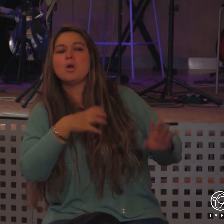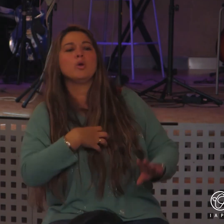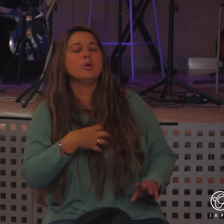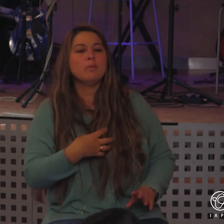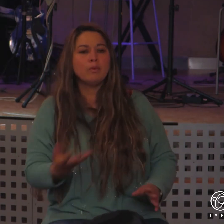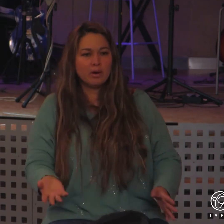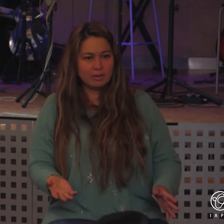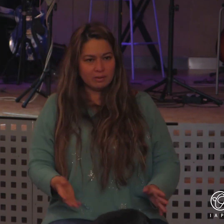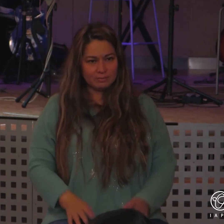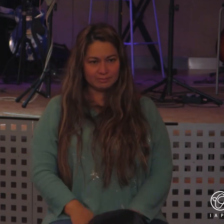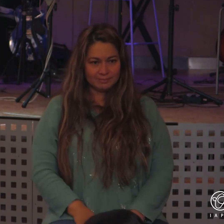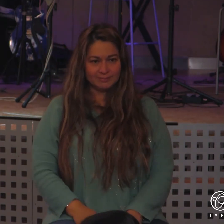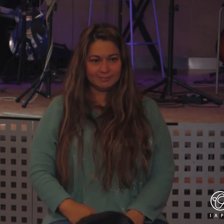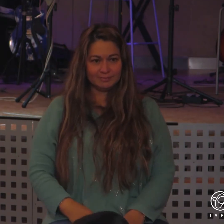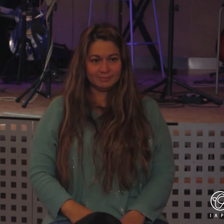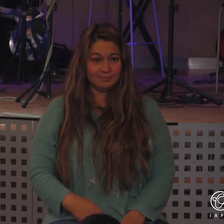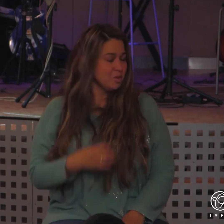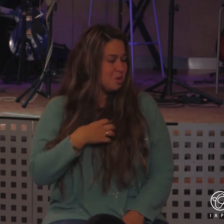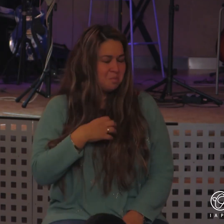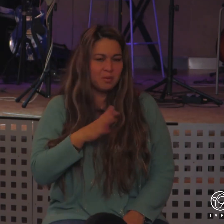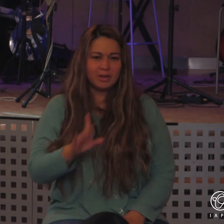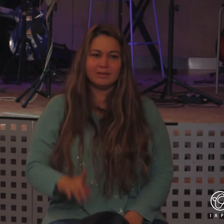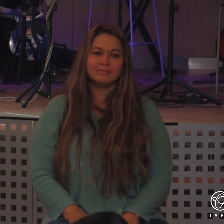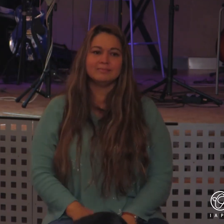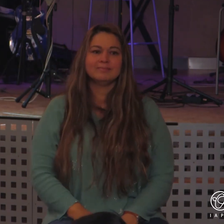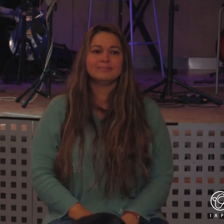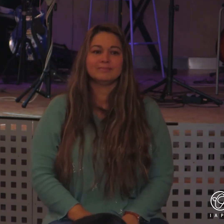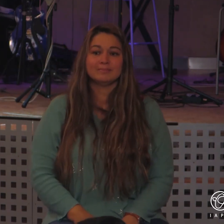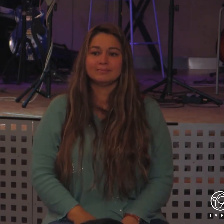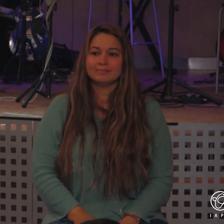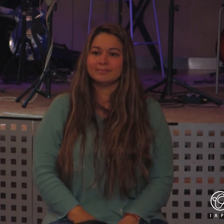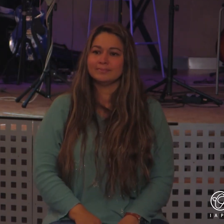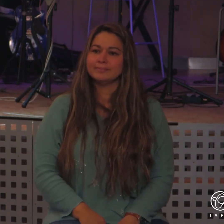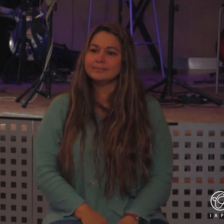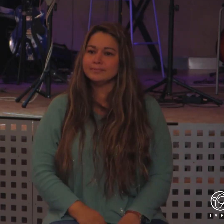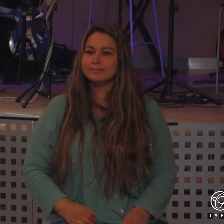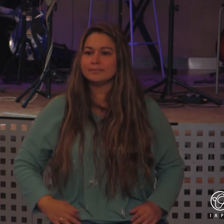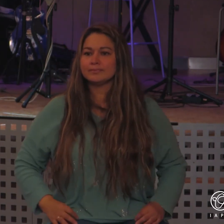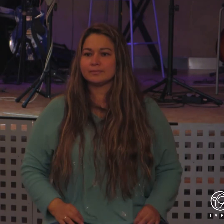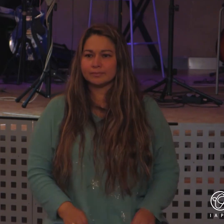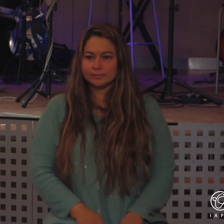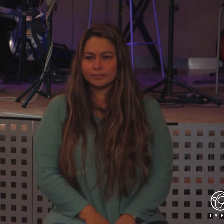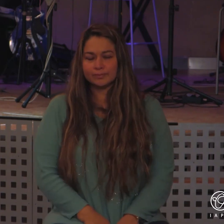completamente. Muy bien. Ahora, Samuel. Vamos con Samuel.